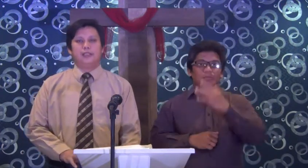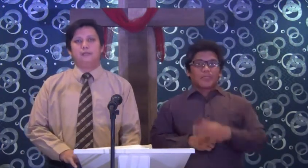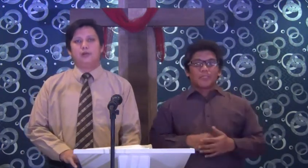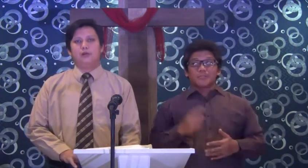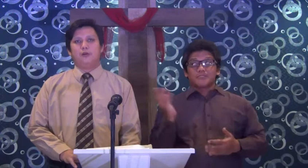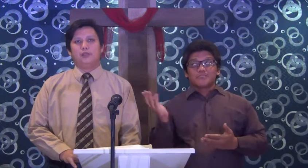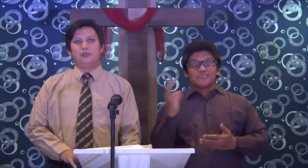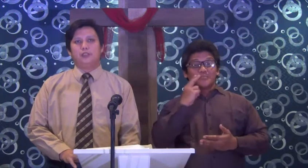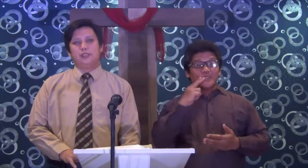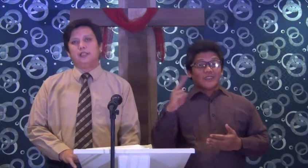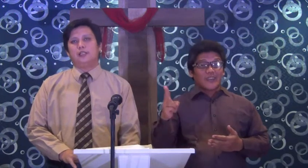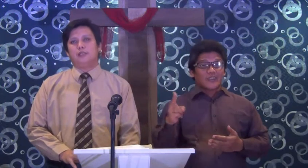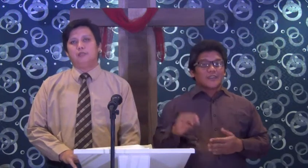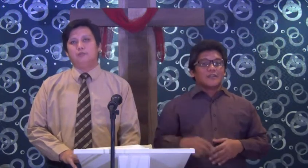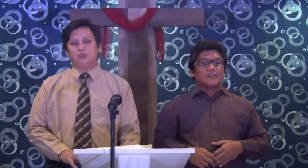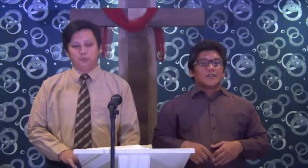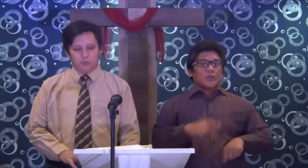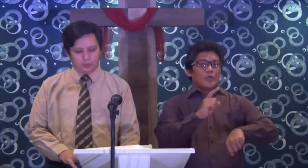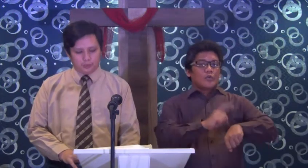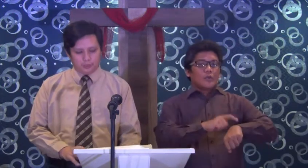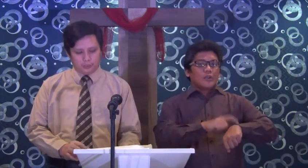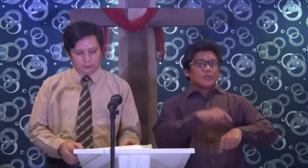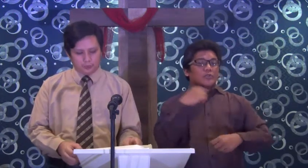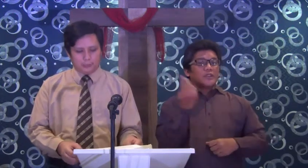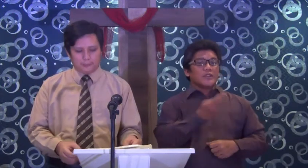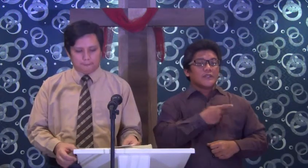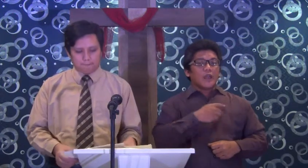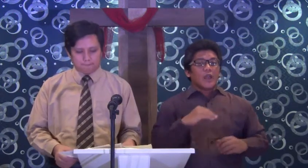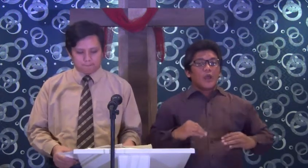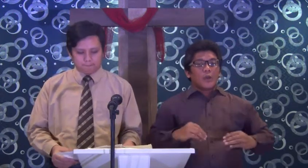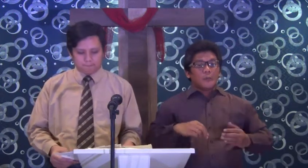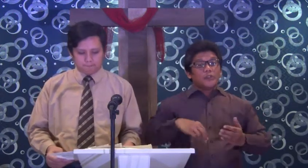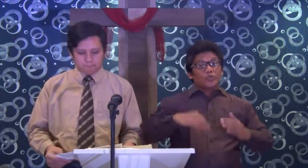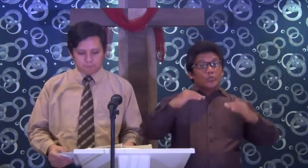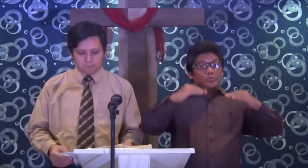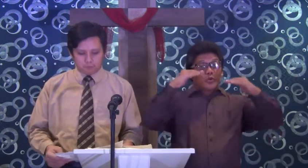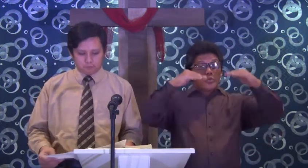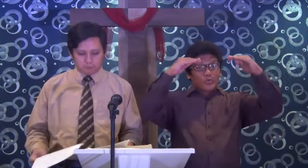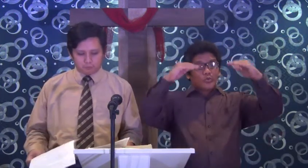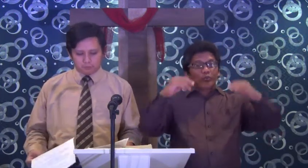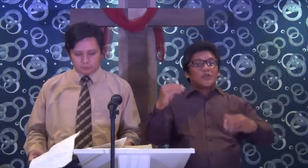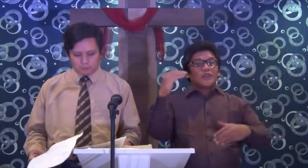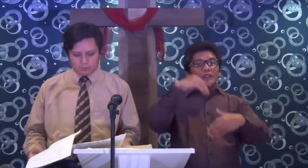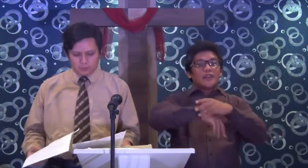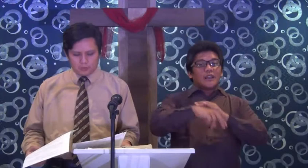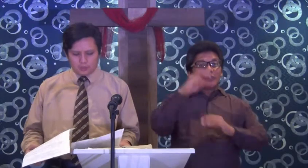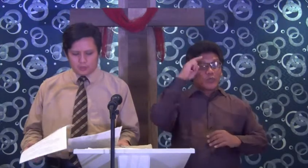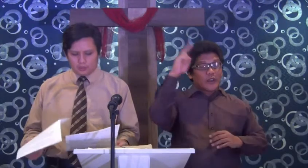Saya percaya bahwa waktu kita bertumbuh di dalam Tuhan,